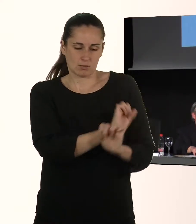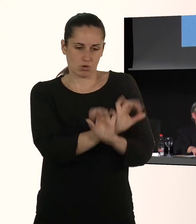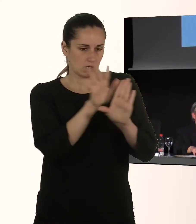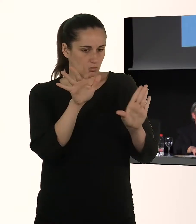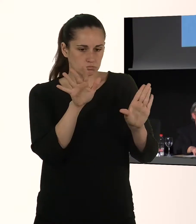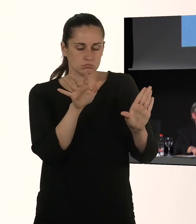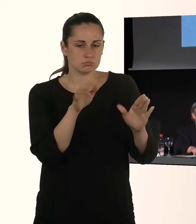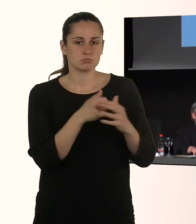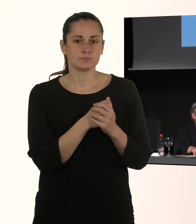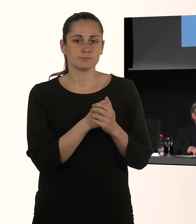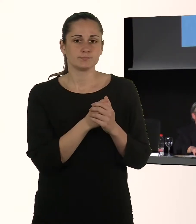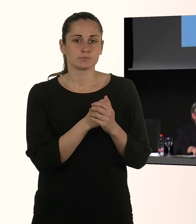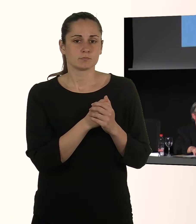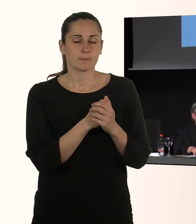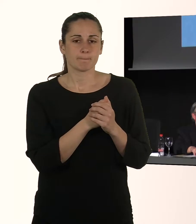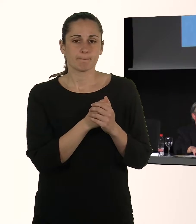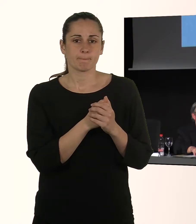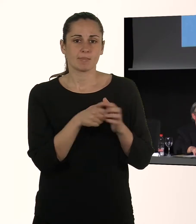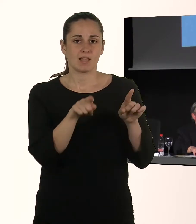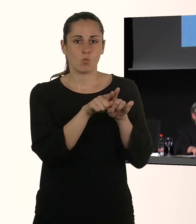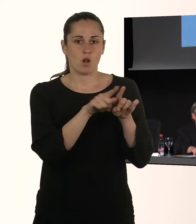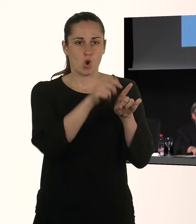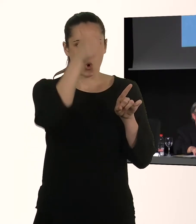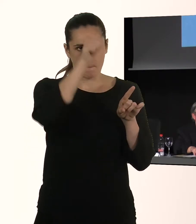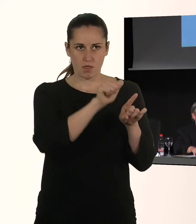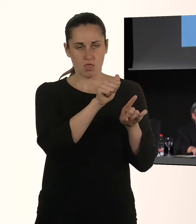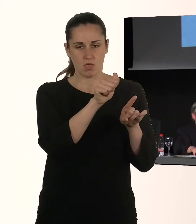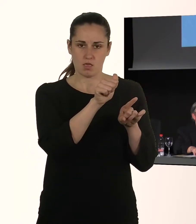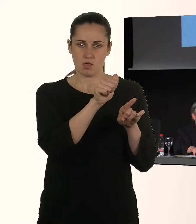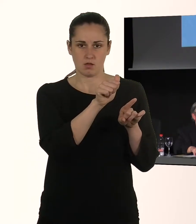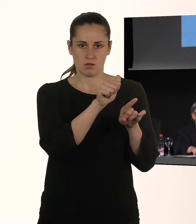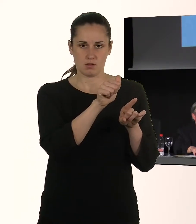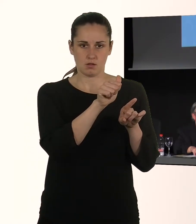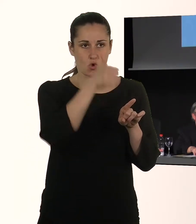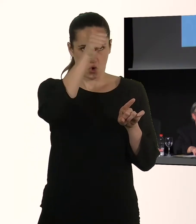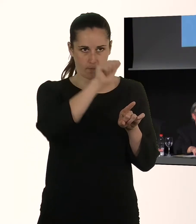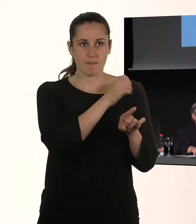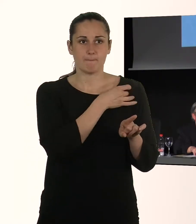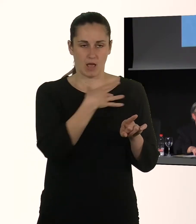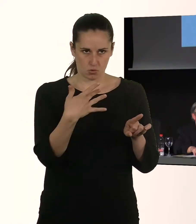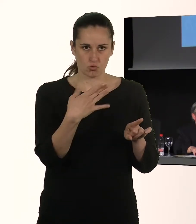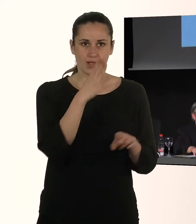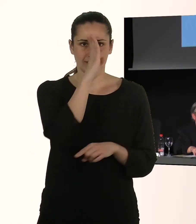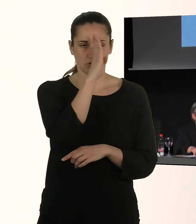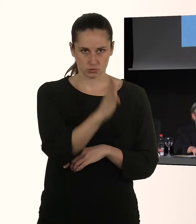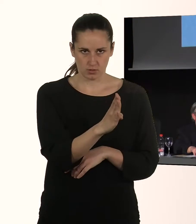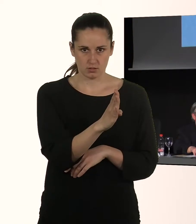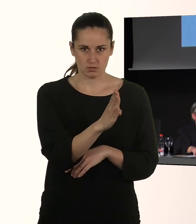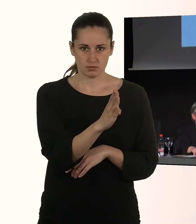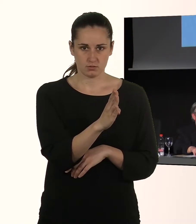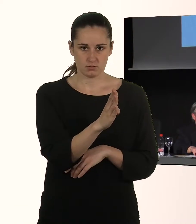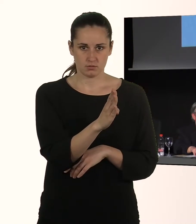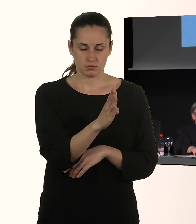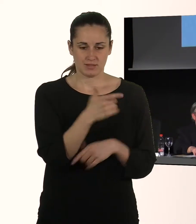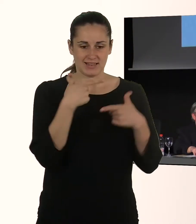situado. Está hablando como hombre blanco, heterosexual, de